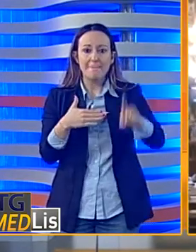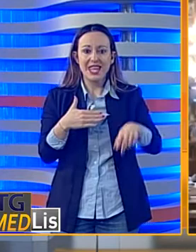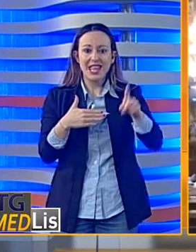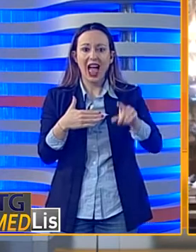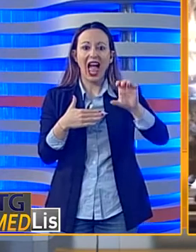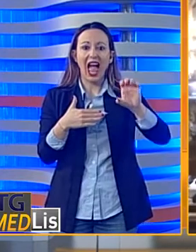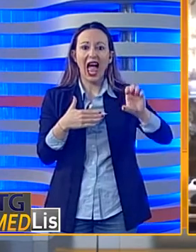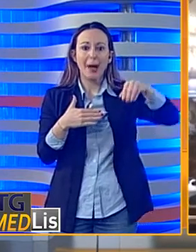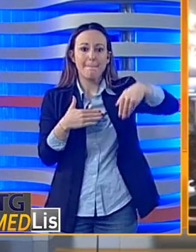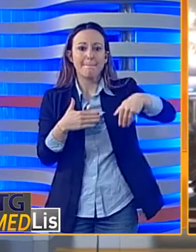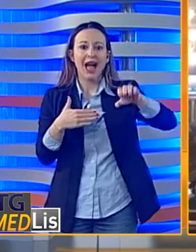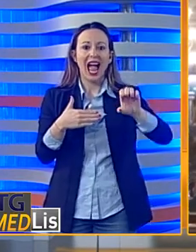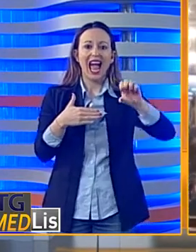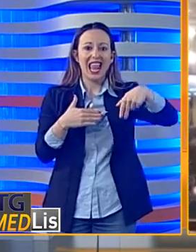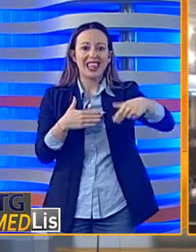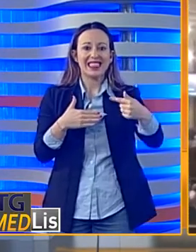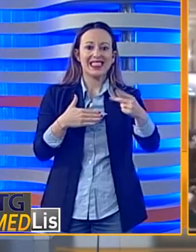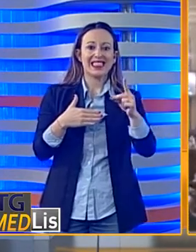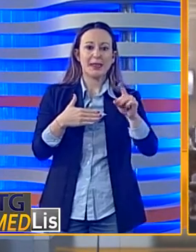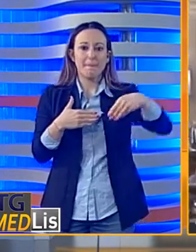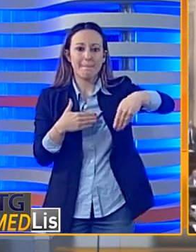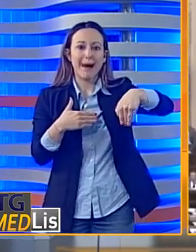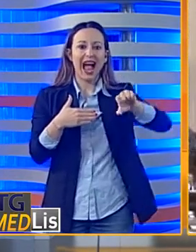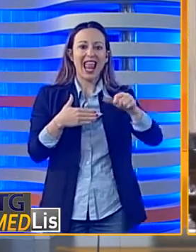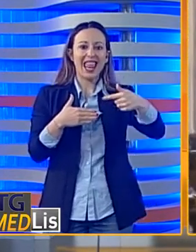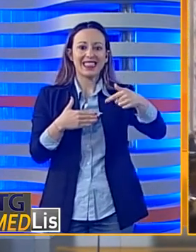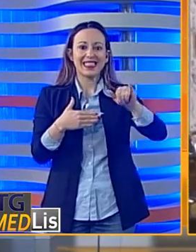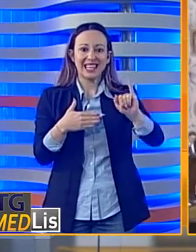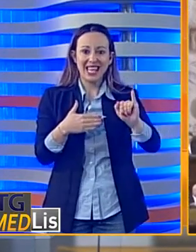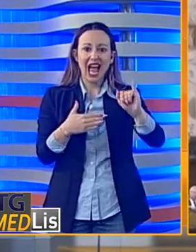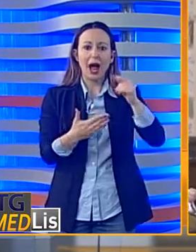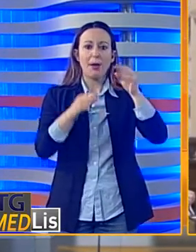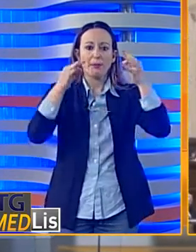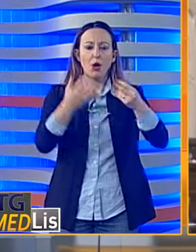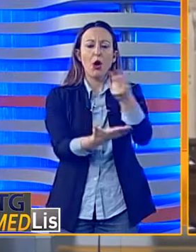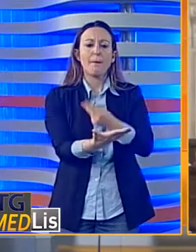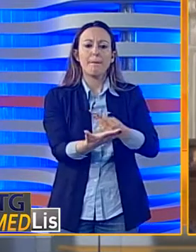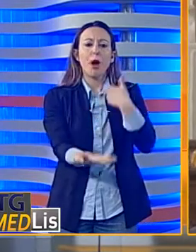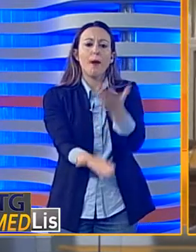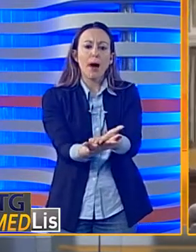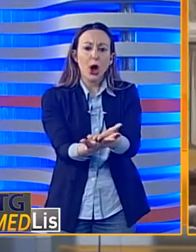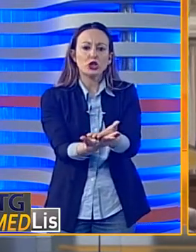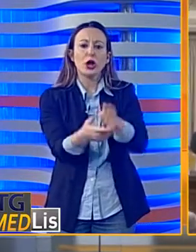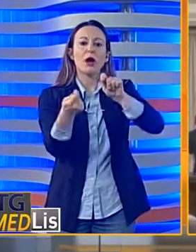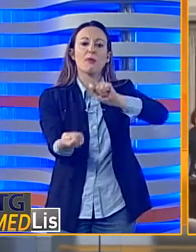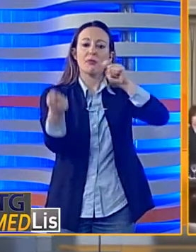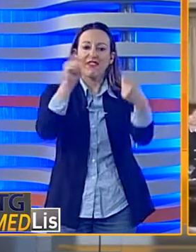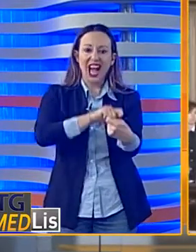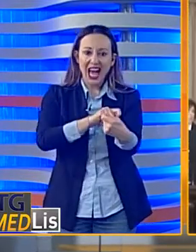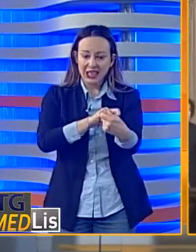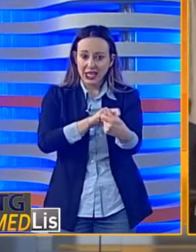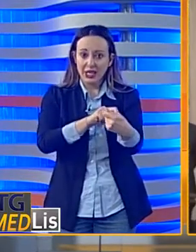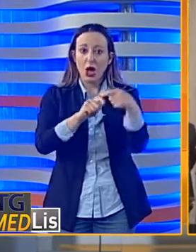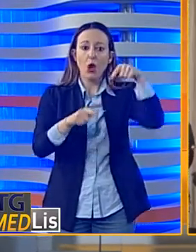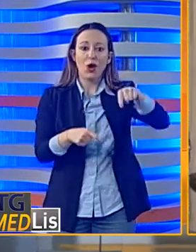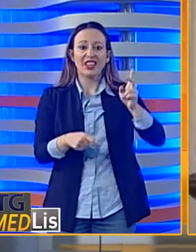tra i capigruppo all'ARS. Tra le norme più delicate, la stabilizzazione dei precari e il